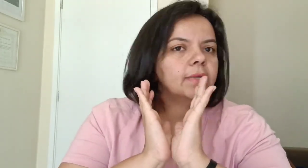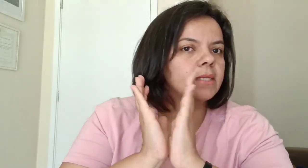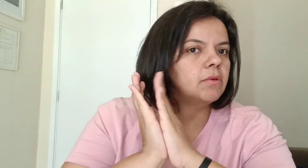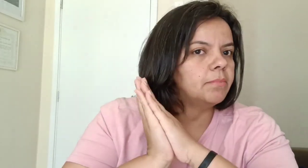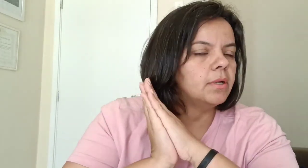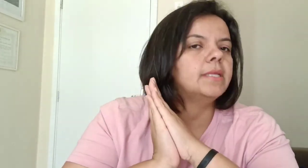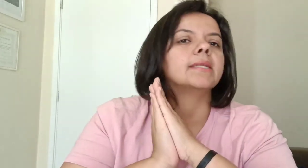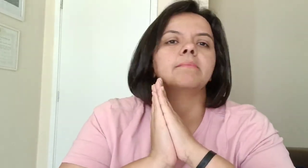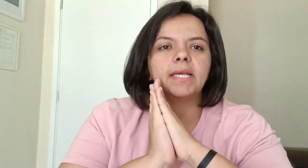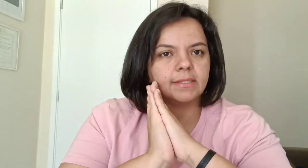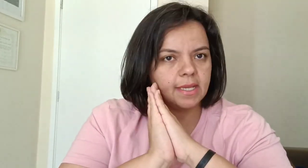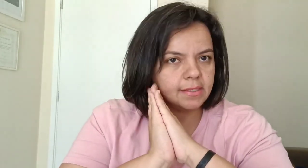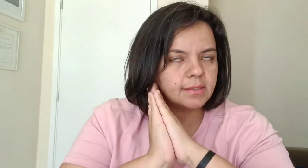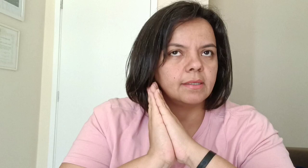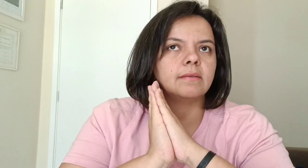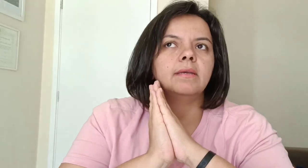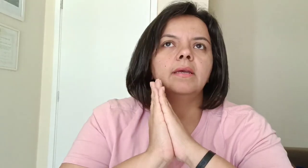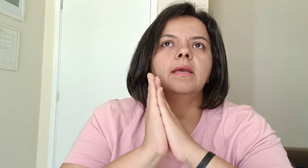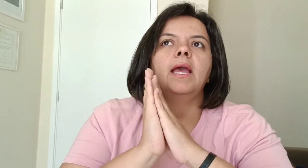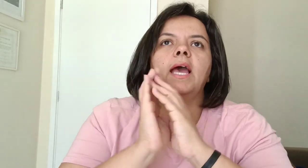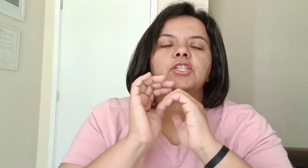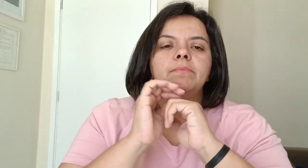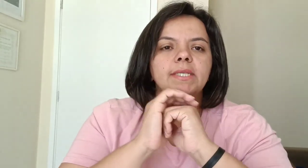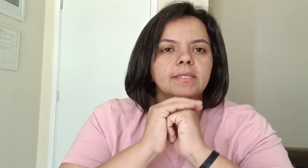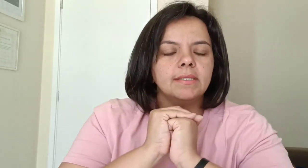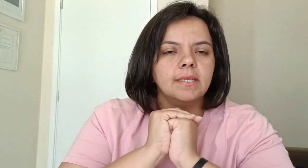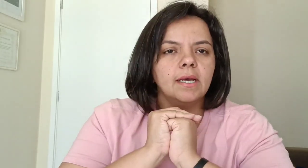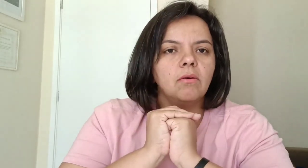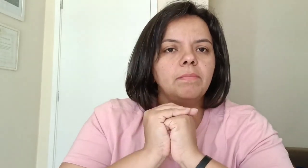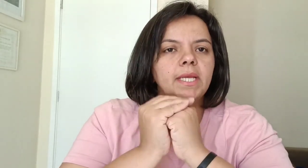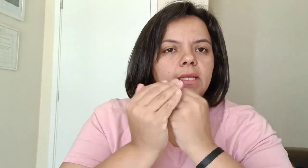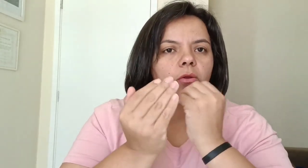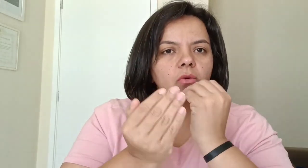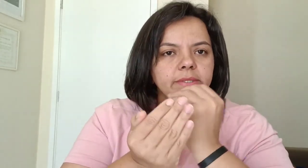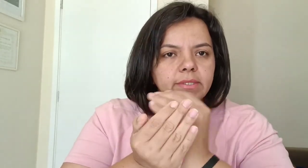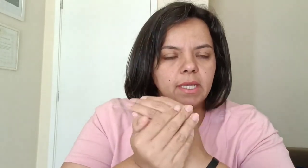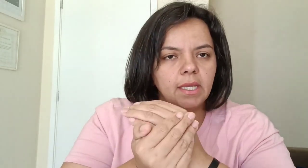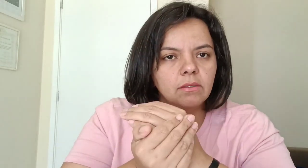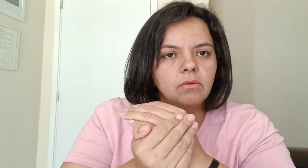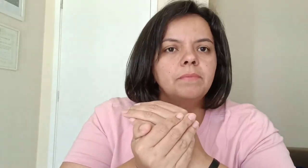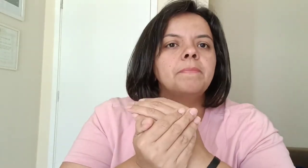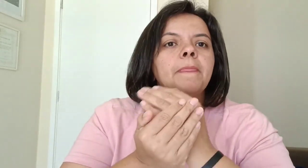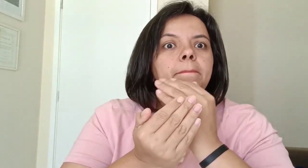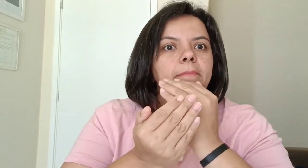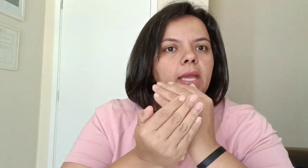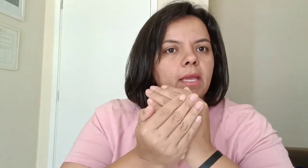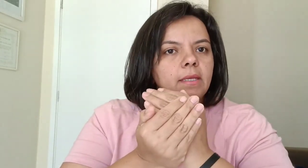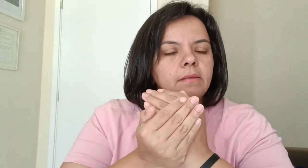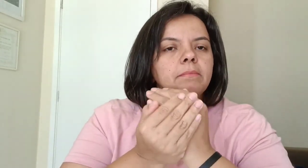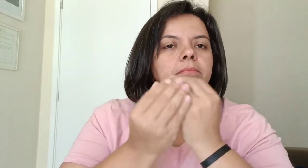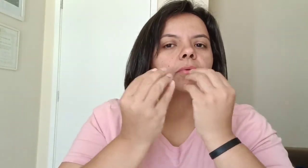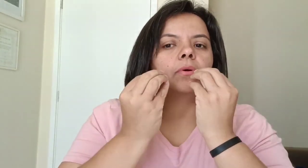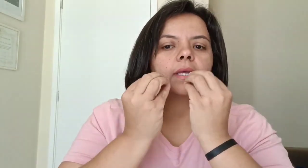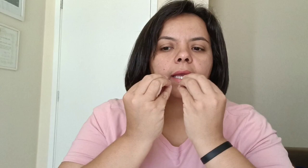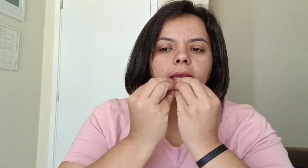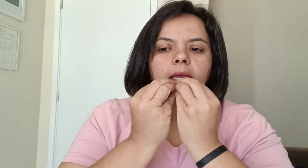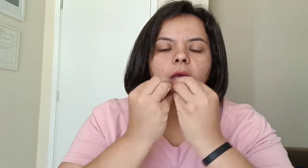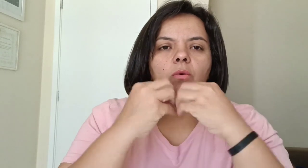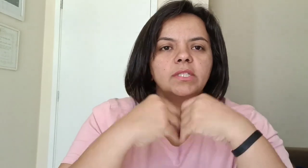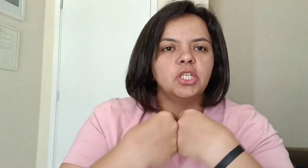é tão importante, mas é sim. A gente precisa compreender o conceito bem, porque quando a gente